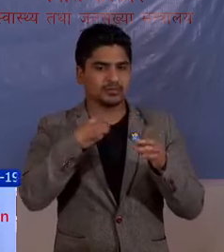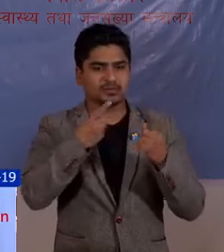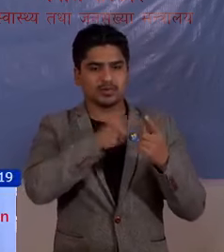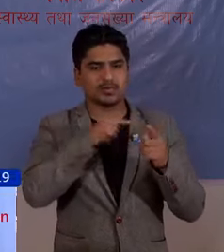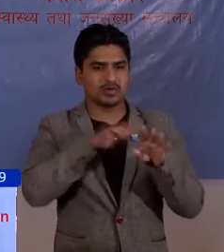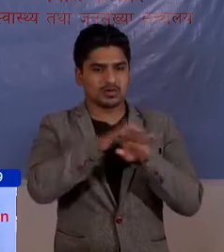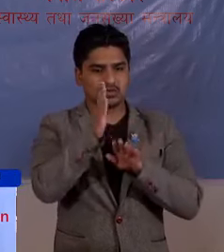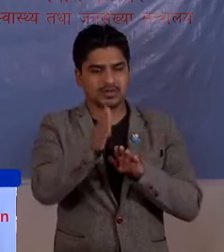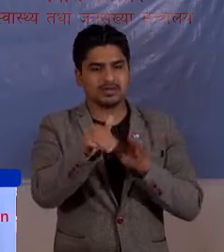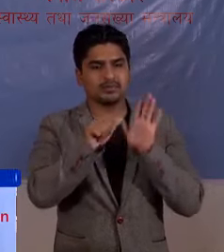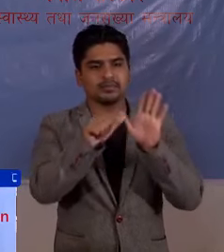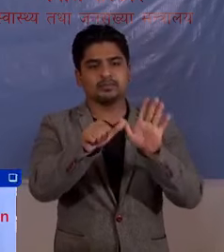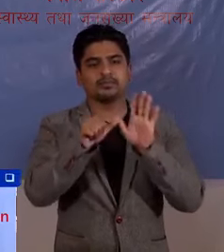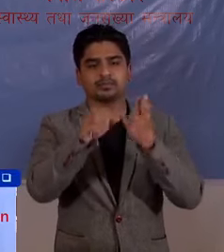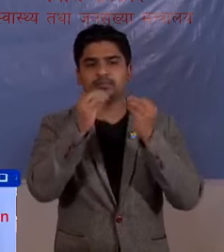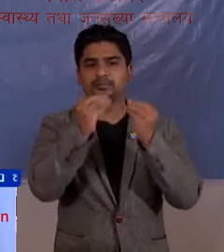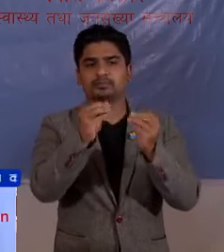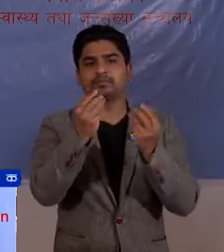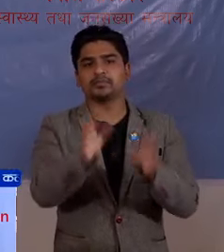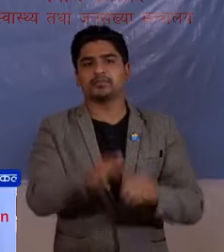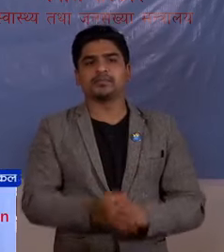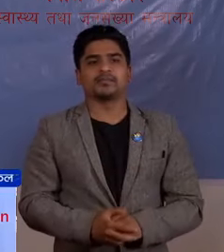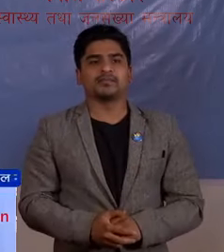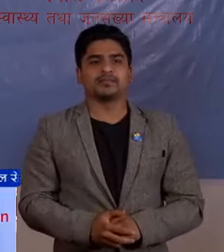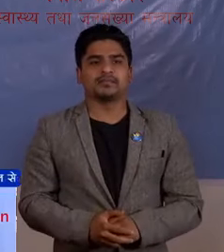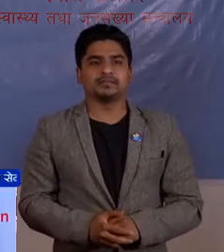साथीहरूले उत्तरहरू दिनुभएको छ।